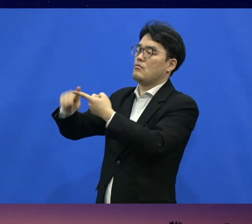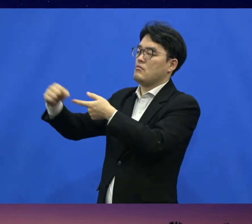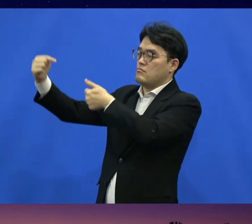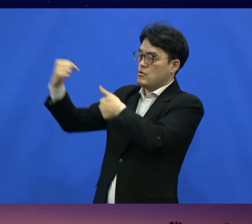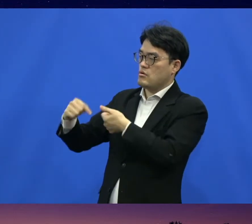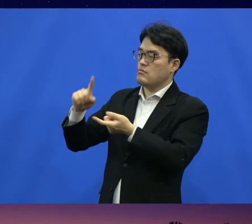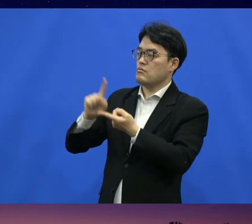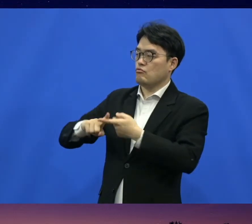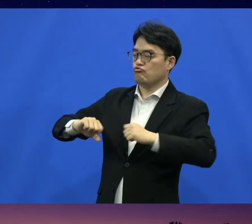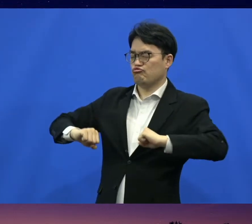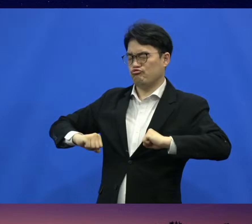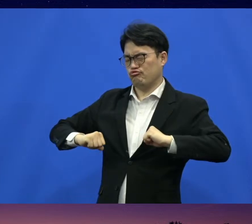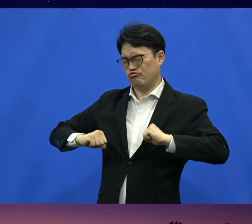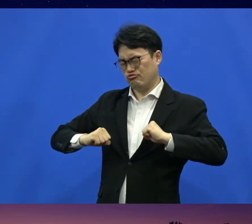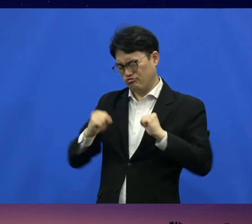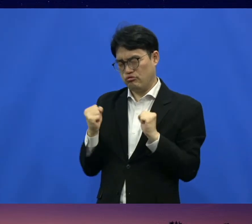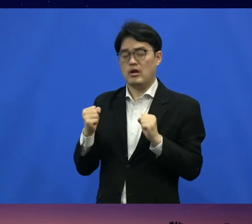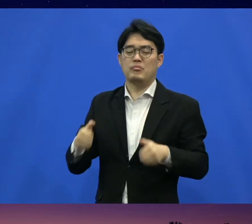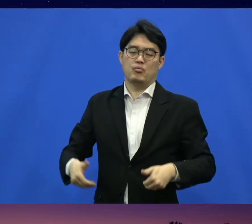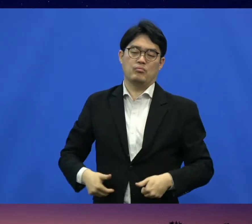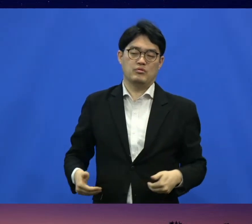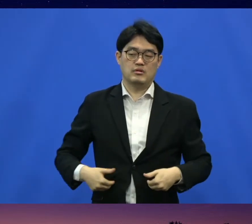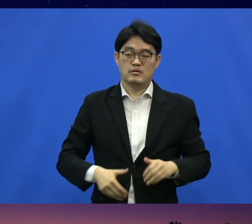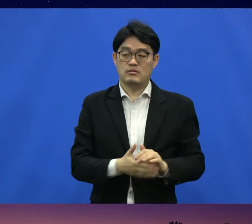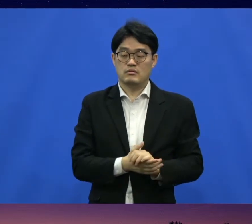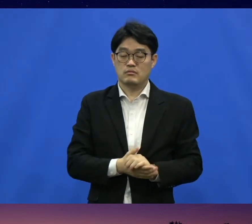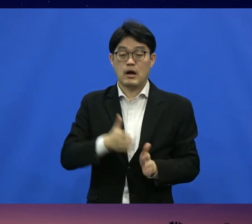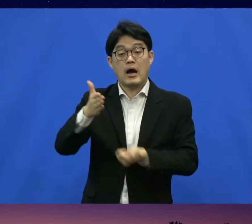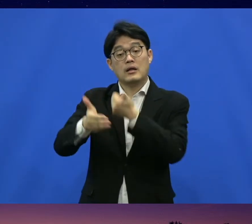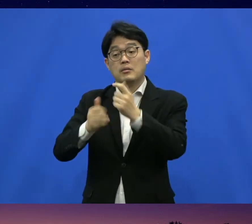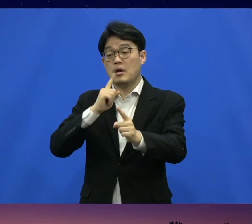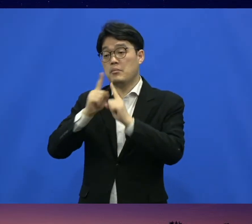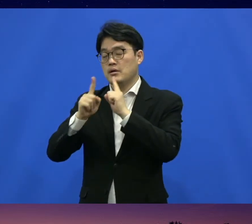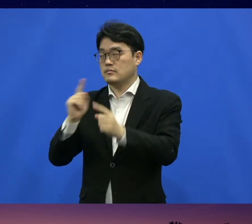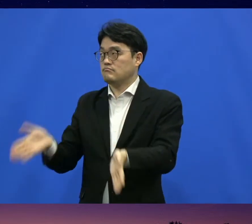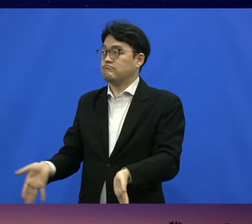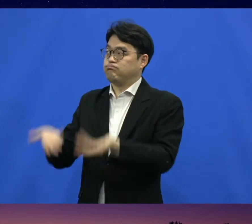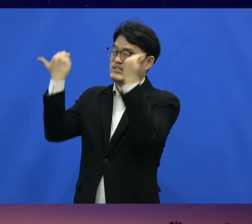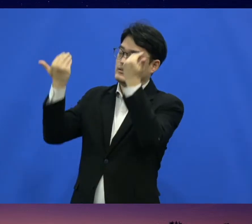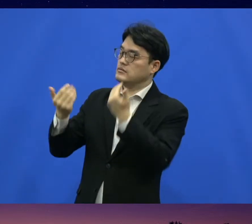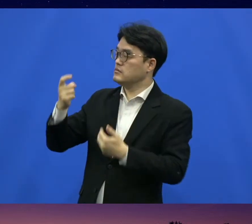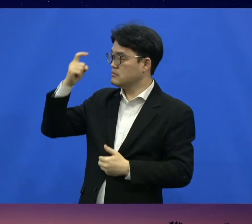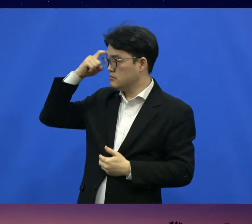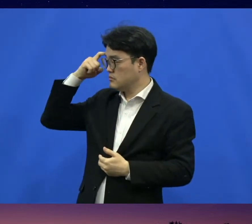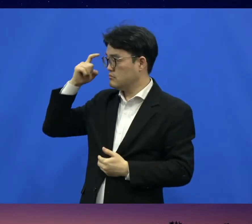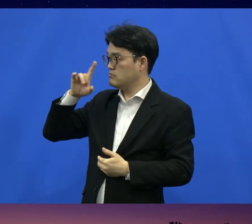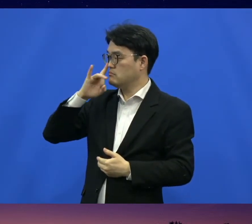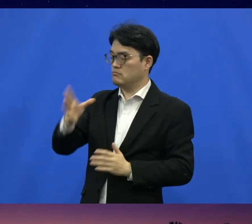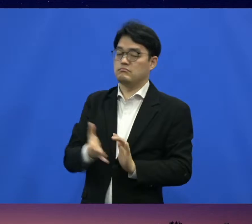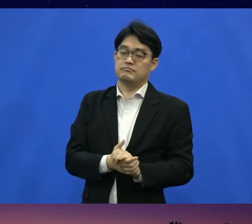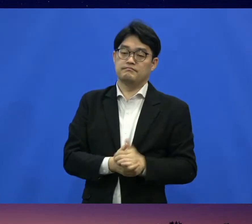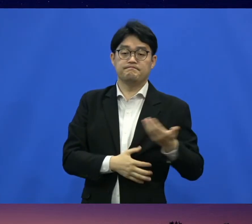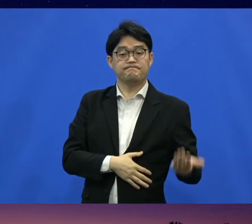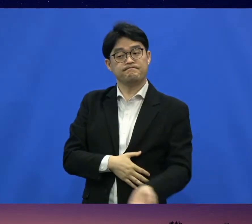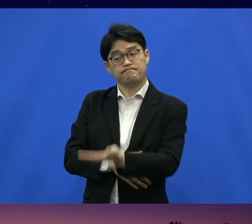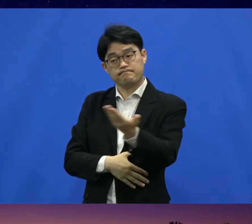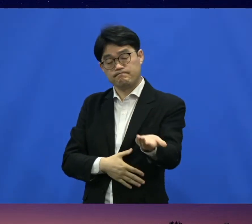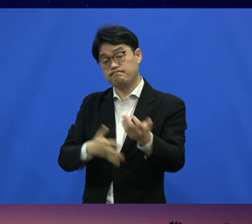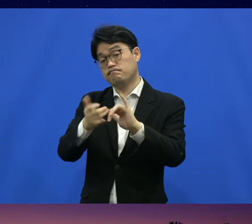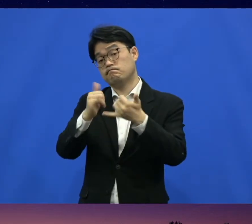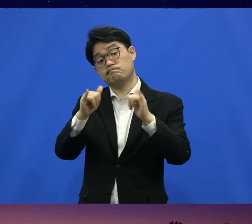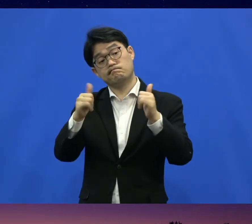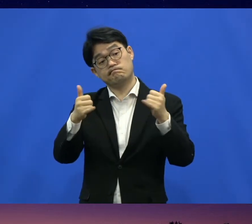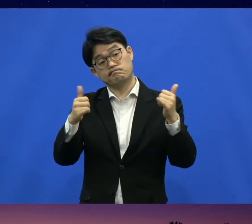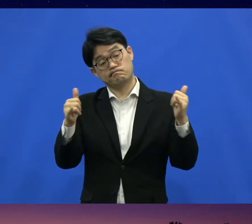것. 이 말씀을 대수롭지 않게 여기는 태도예요. 사람들은 그냥 법을 어기지 않아요. 나름대로의